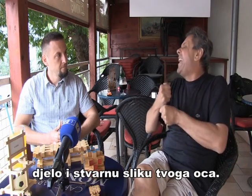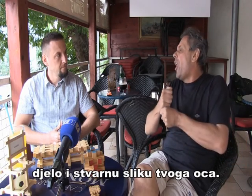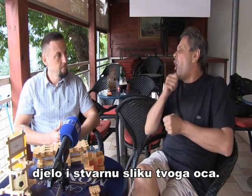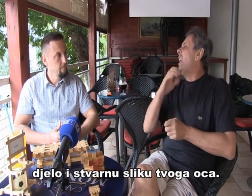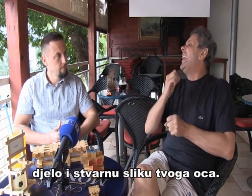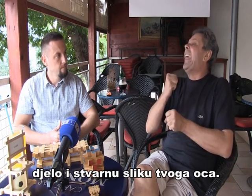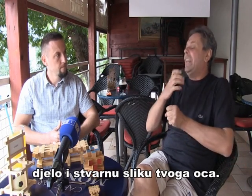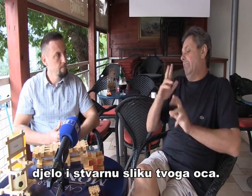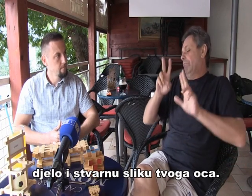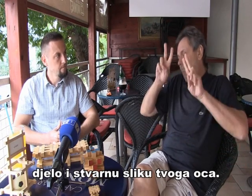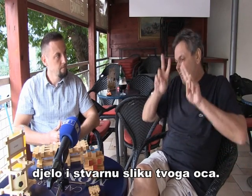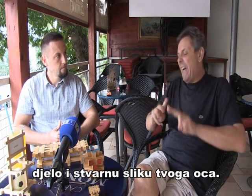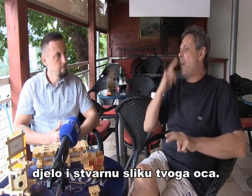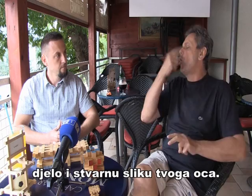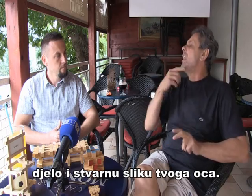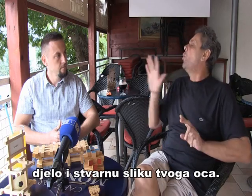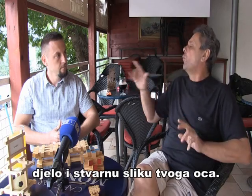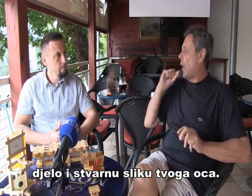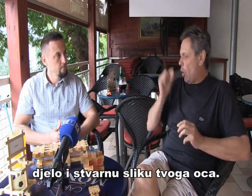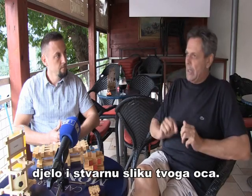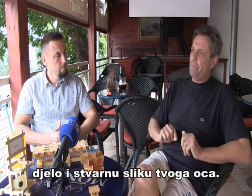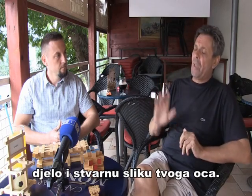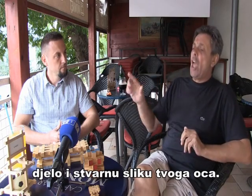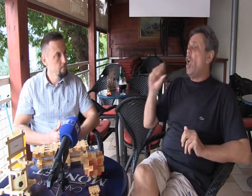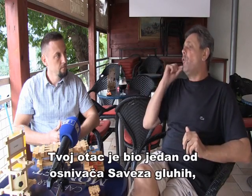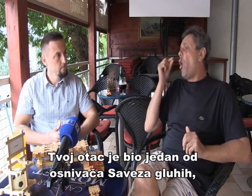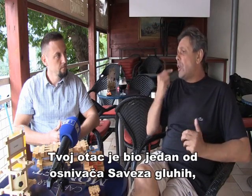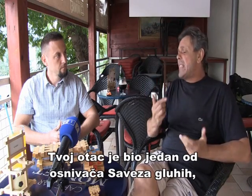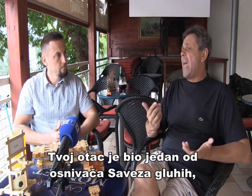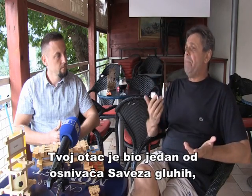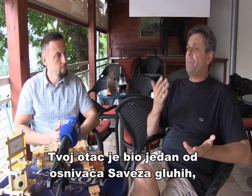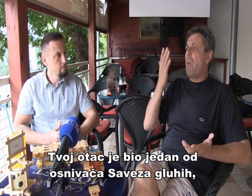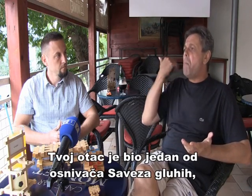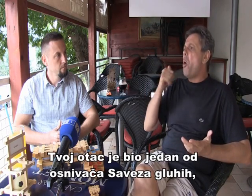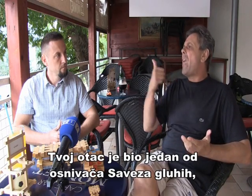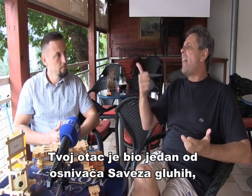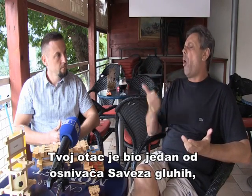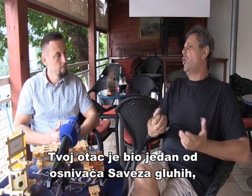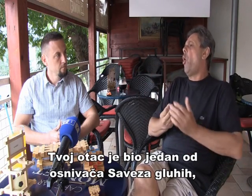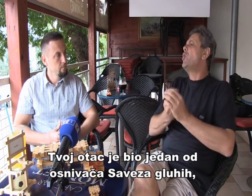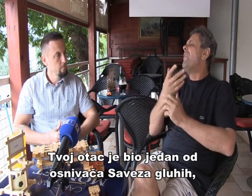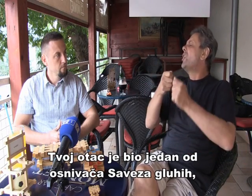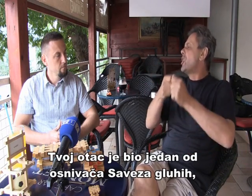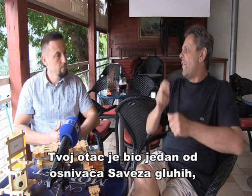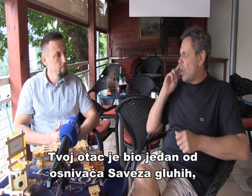djelo i stvarno sliku tvoga oca. Tvoj otac je bio jedan od osnivača Saveza